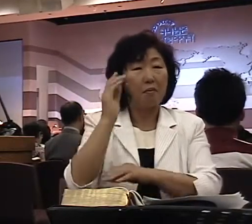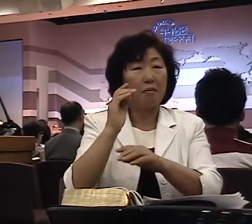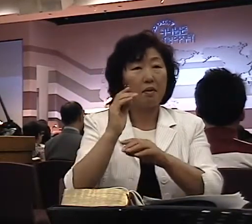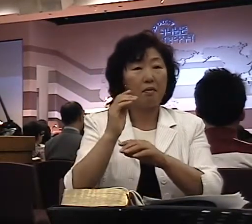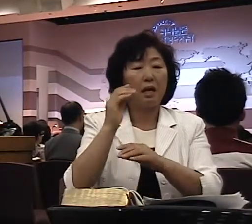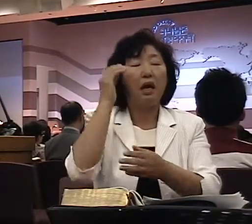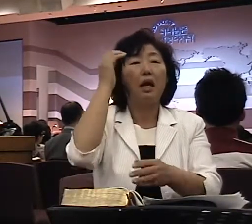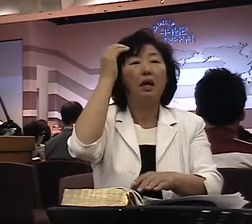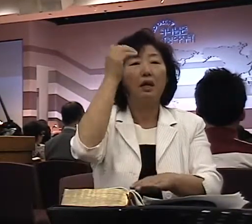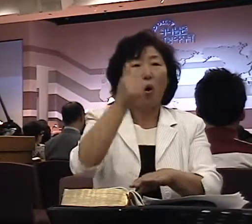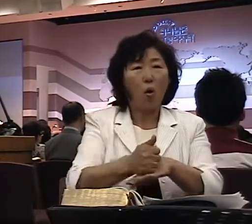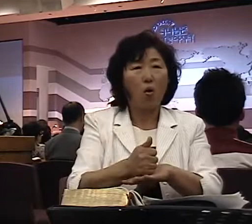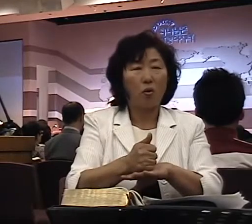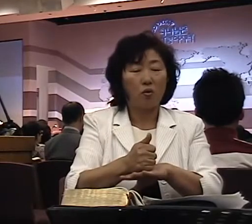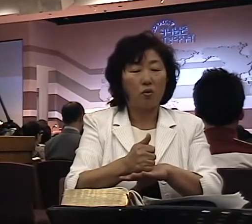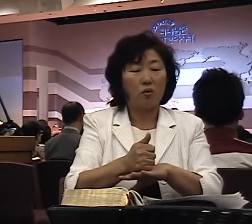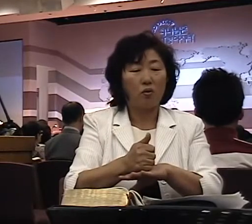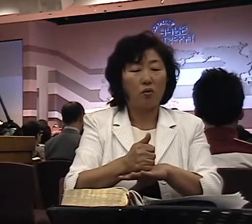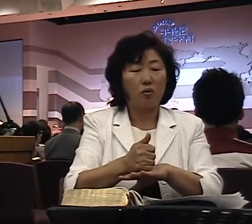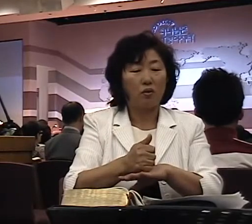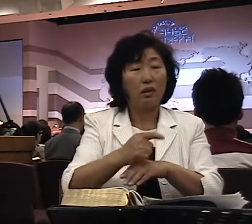있는 인물로 세워지게 되는 것입니다.